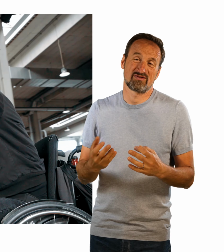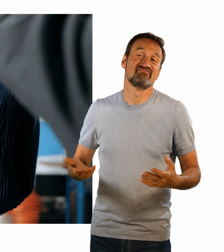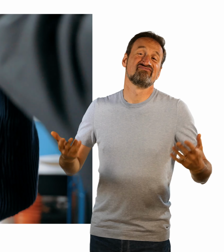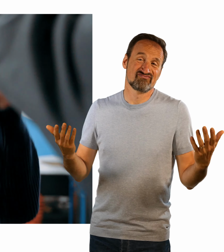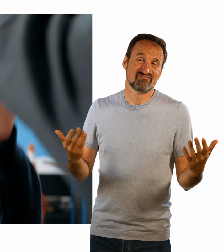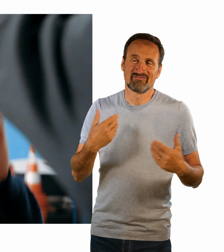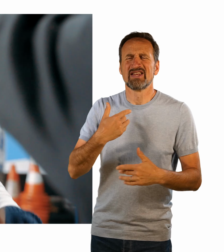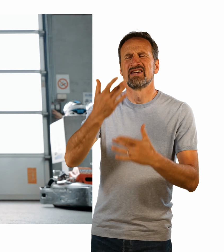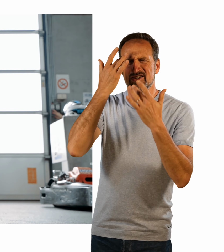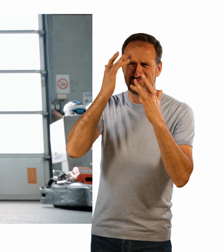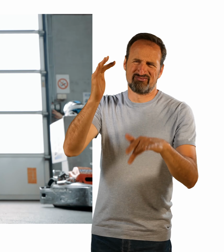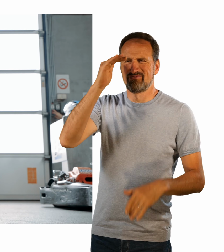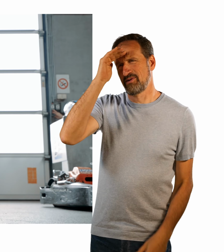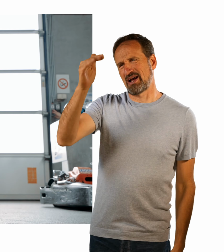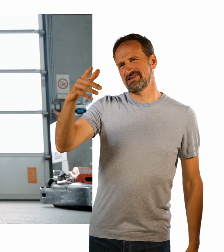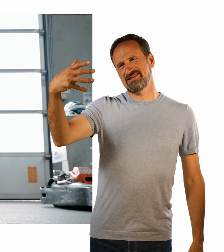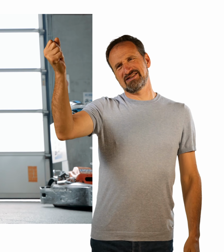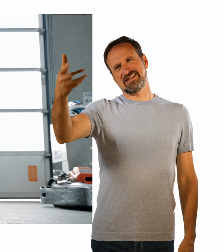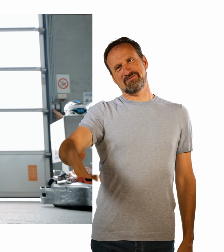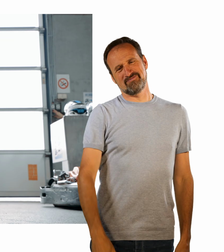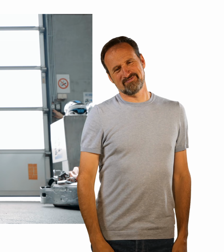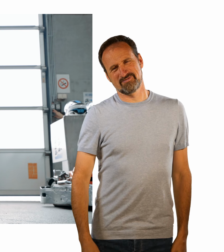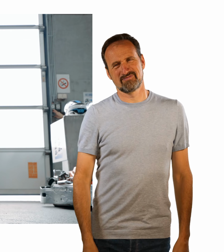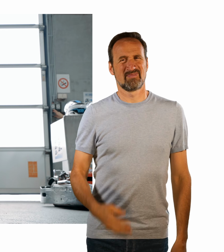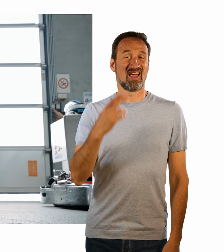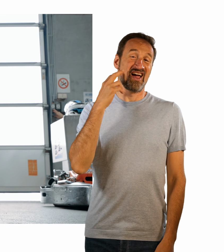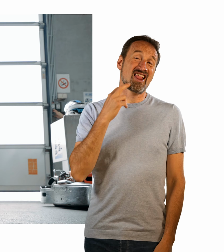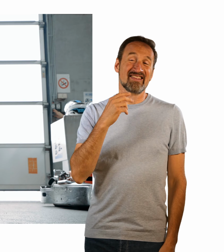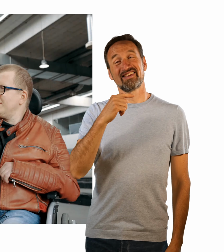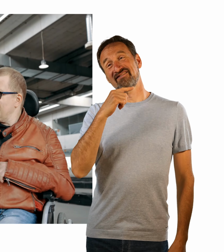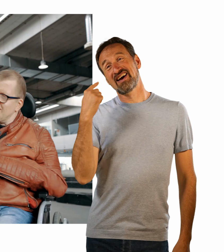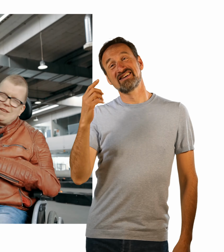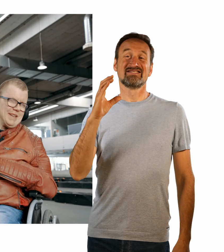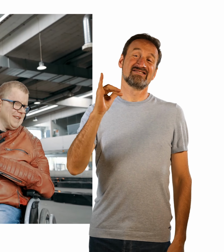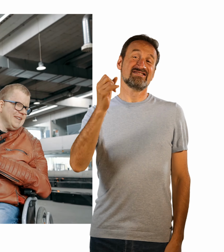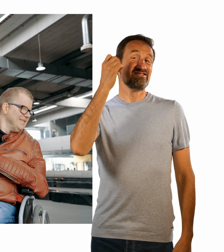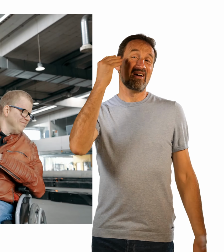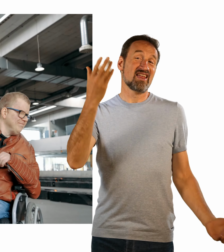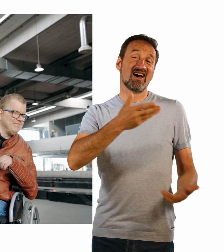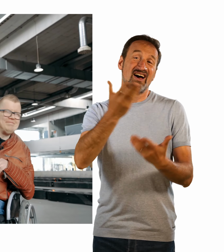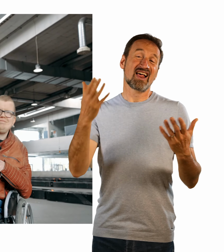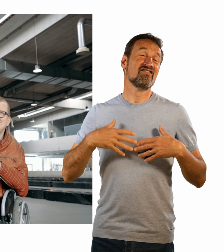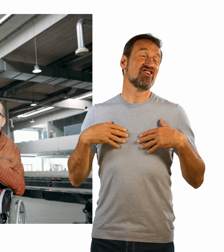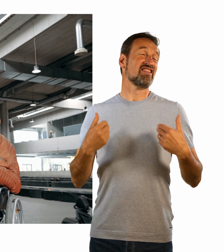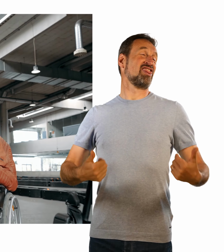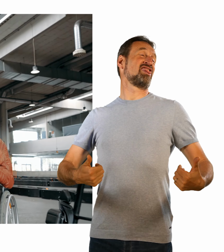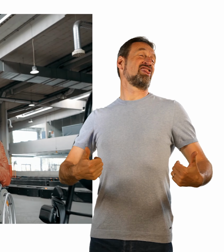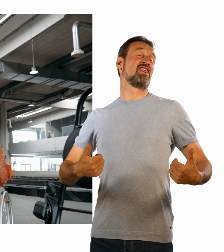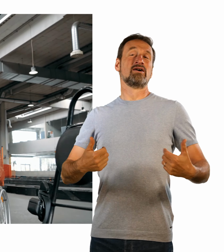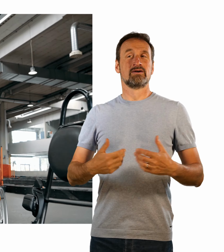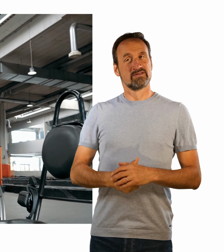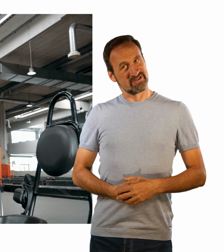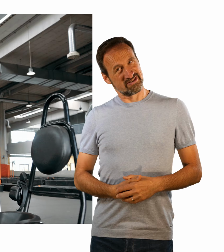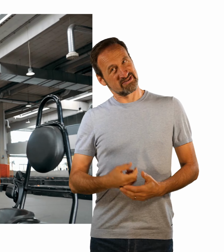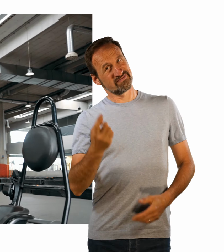Ich gönne Basti den Zieg. Die alten weißen Cis-Männer fühlen sich heute leider bestätigt. Aber ich sag euch eins, hier